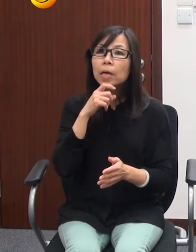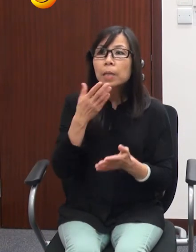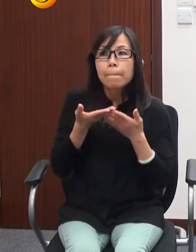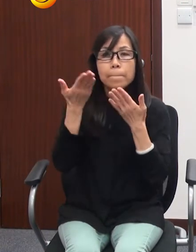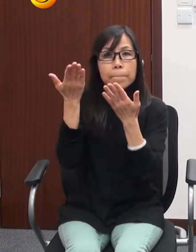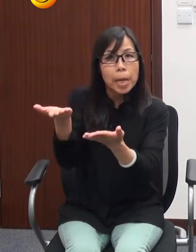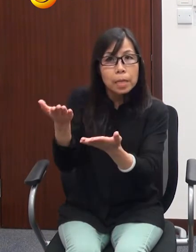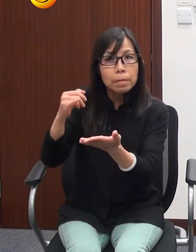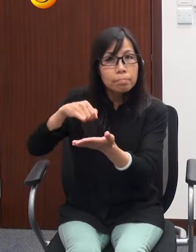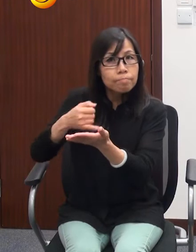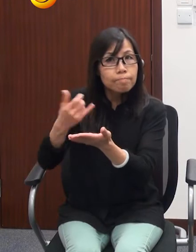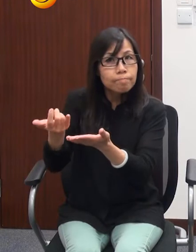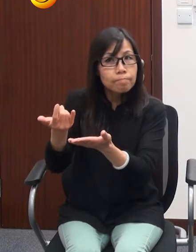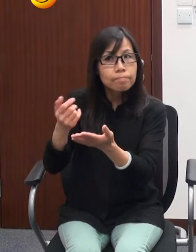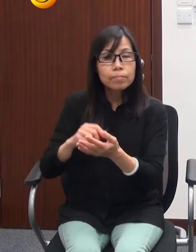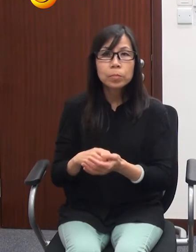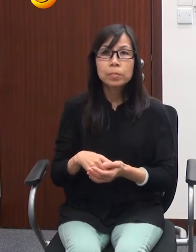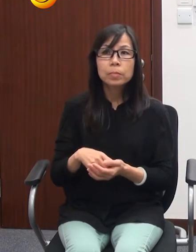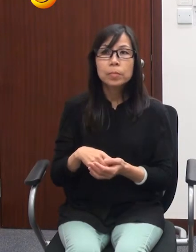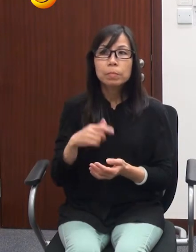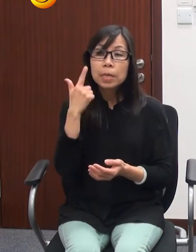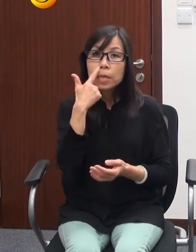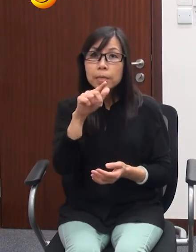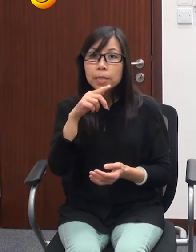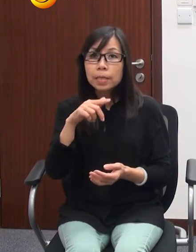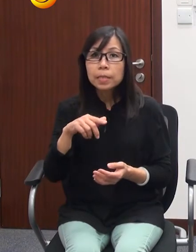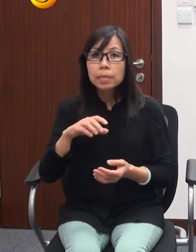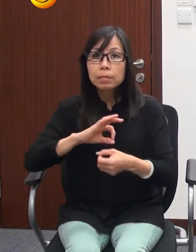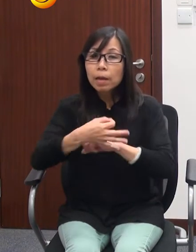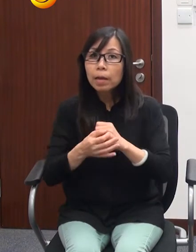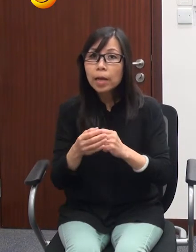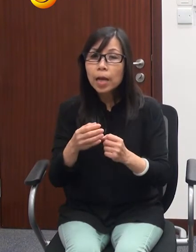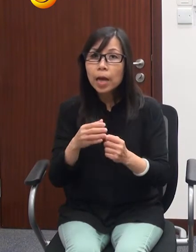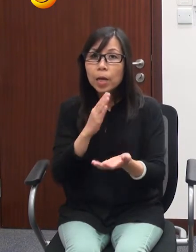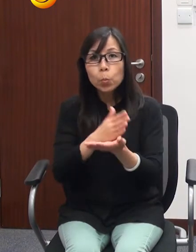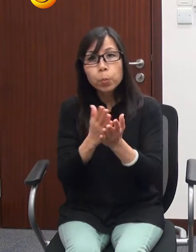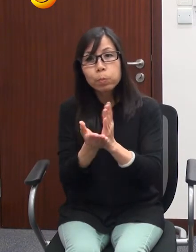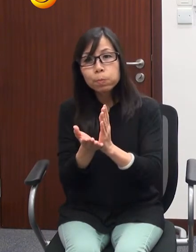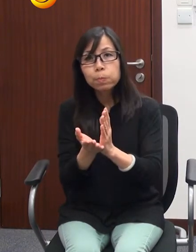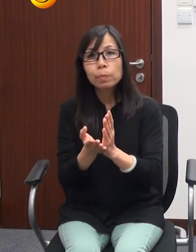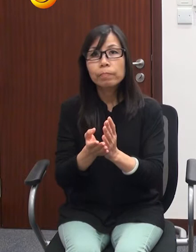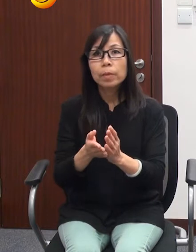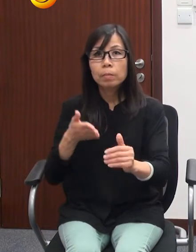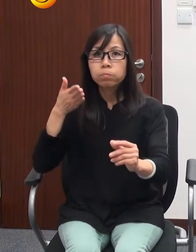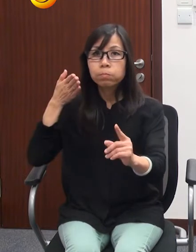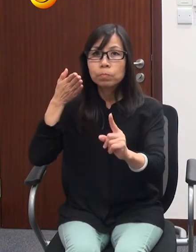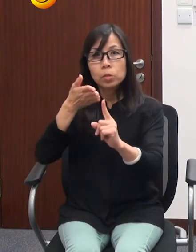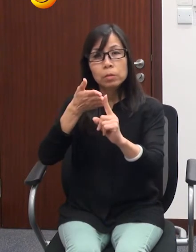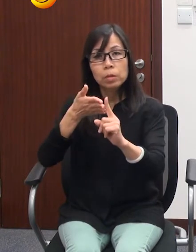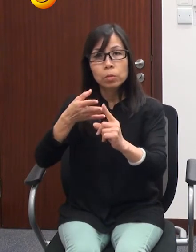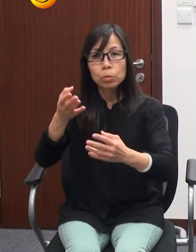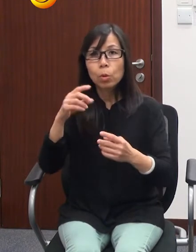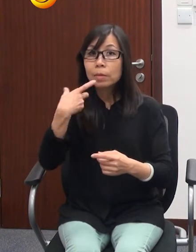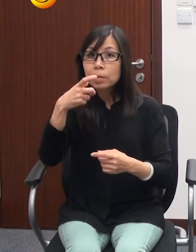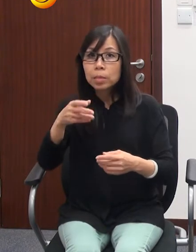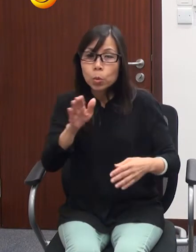世界啊等等，就可以即係 bypass 曬啦，即係相關部門咧係直接將利益落袋啦。無論